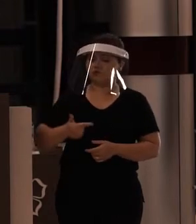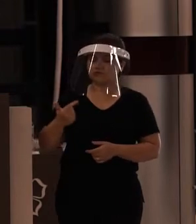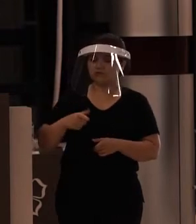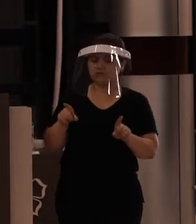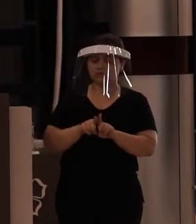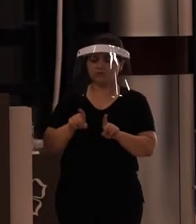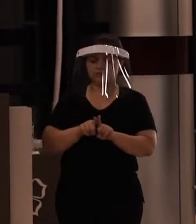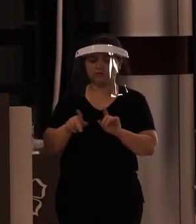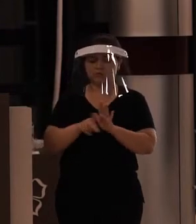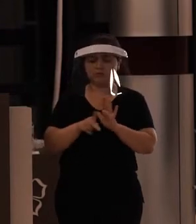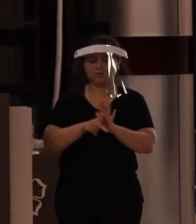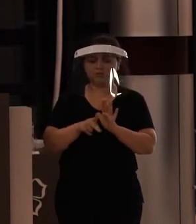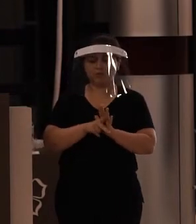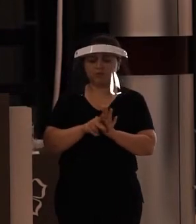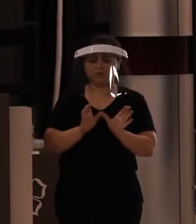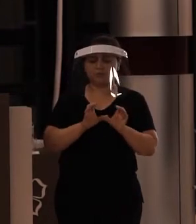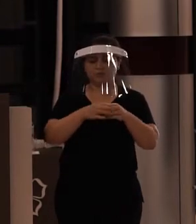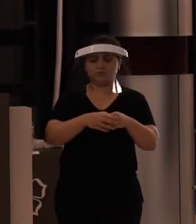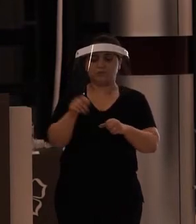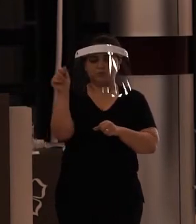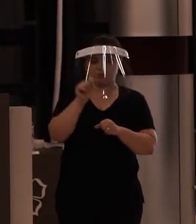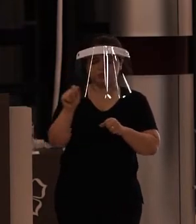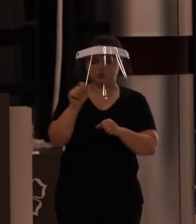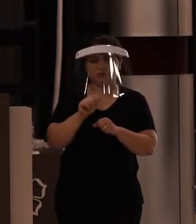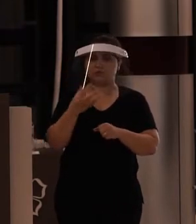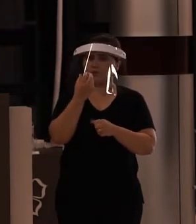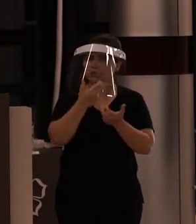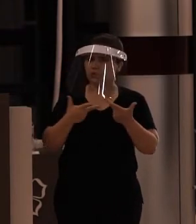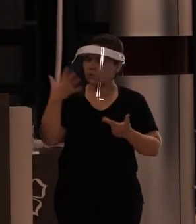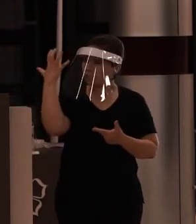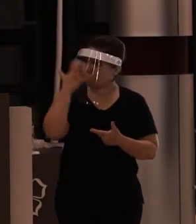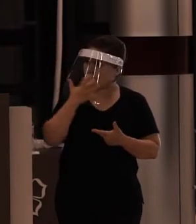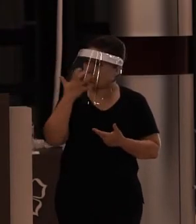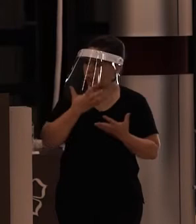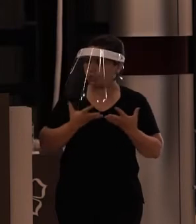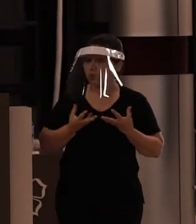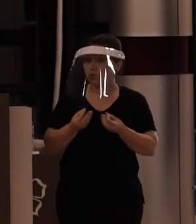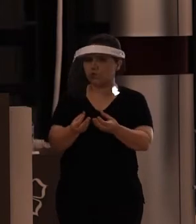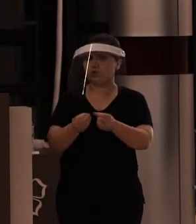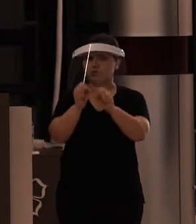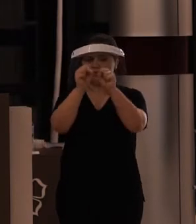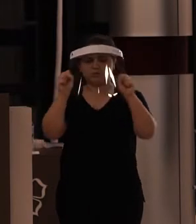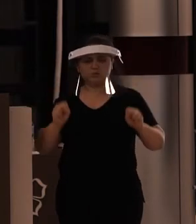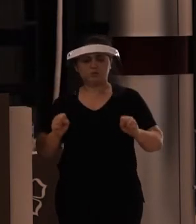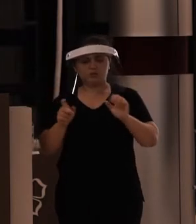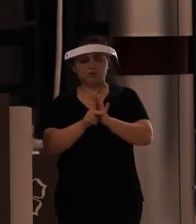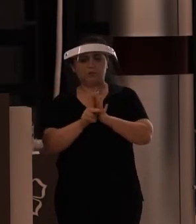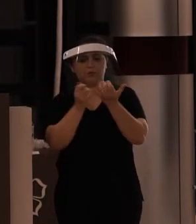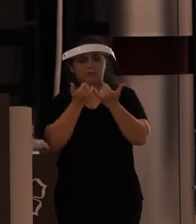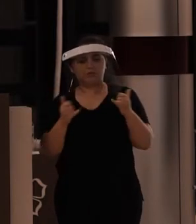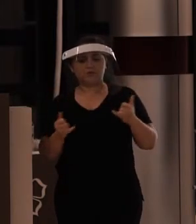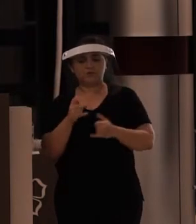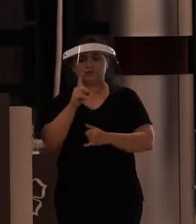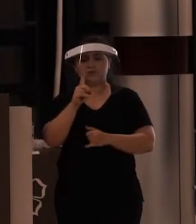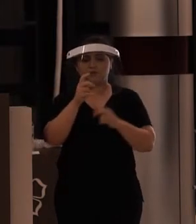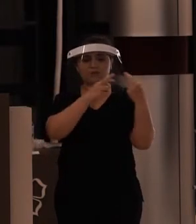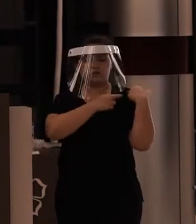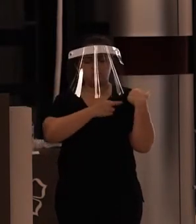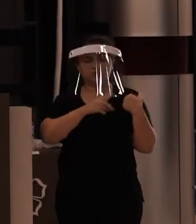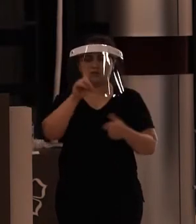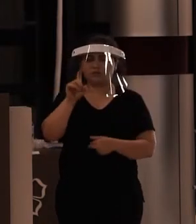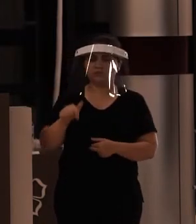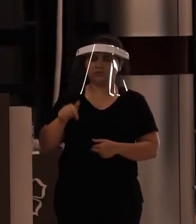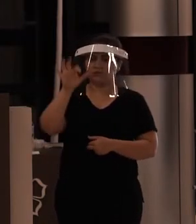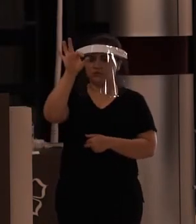a National Fire Protection Association, isso é coisa muito séria, os sistemas elétricos são responsáveis por